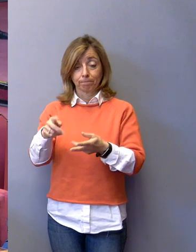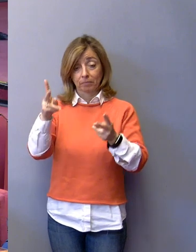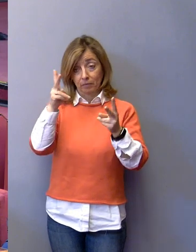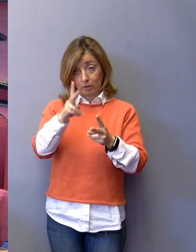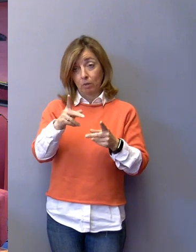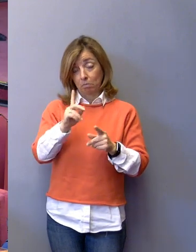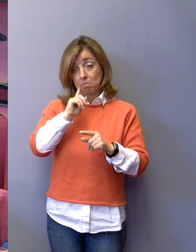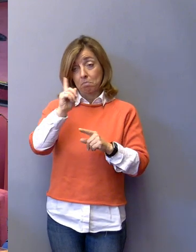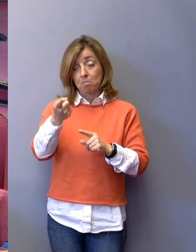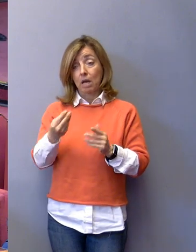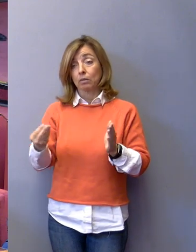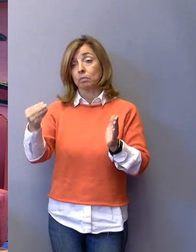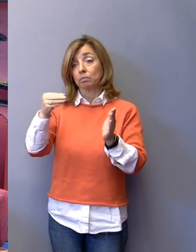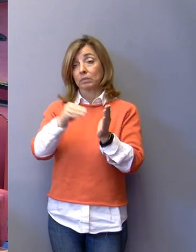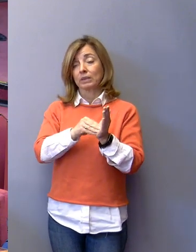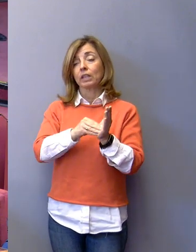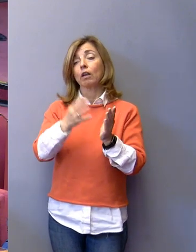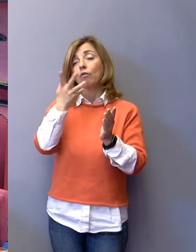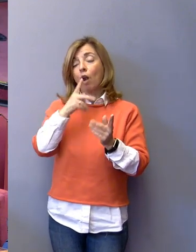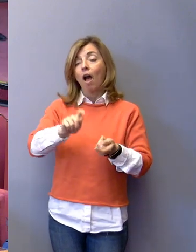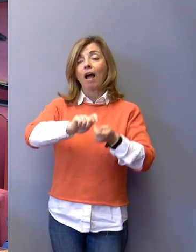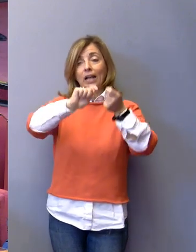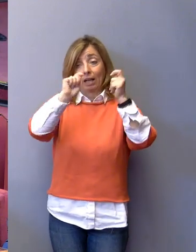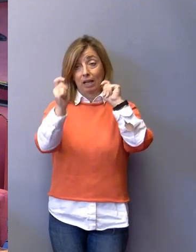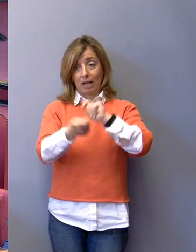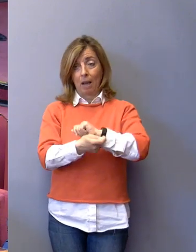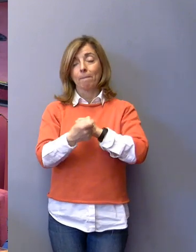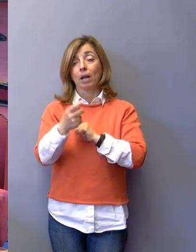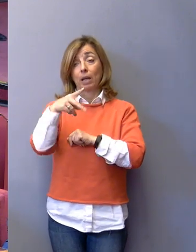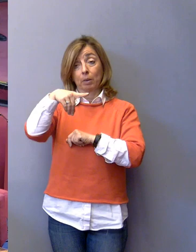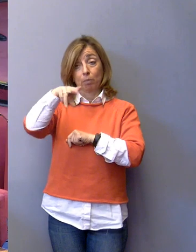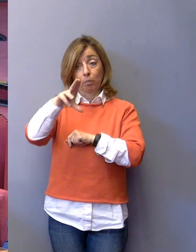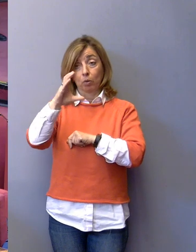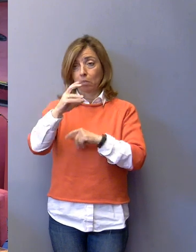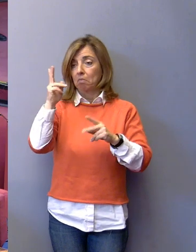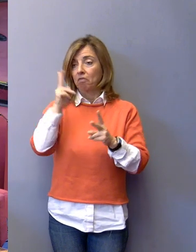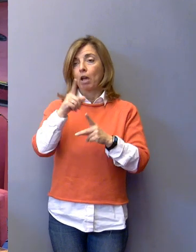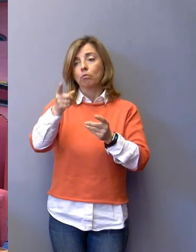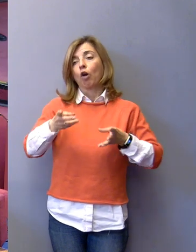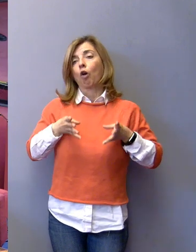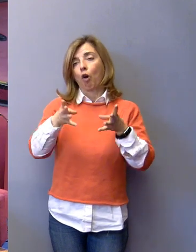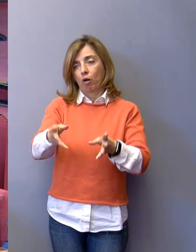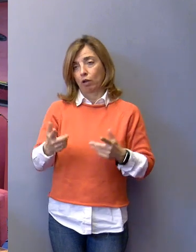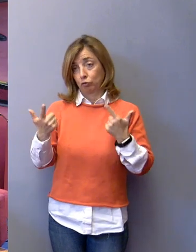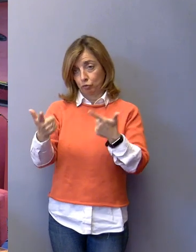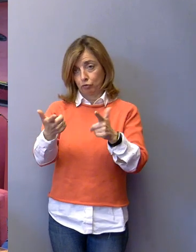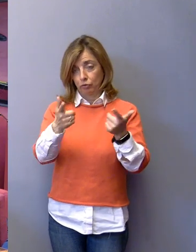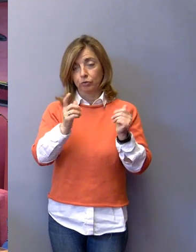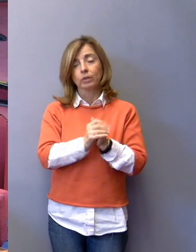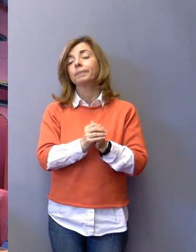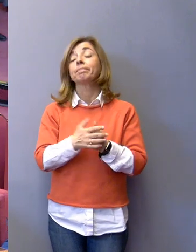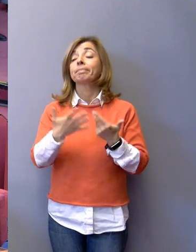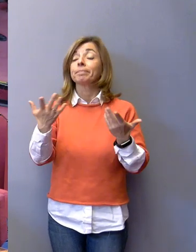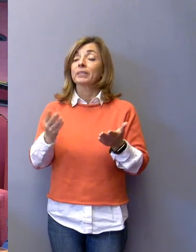coraggioso dire che volevate variare in maniera importante il put Ma questo coraggio di nuovo manca allora chiediamo che